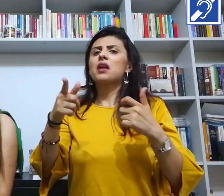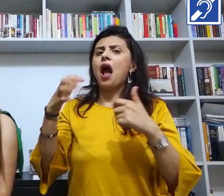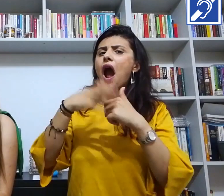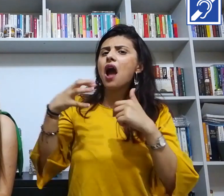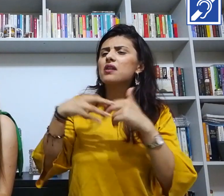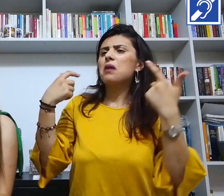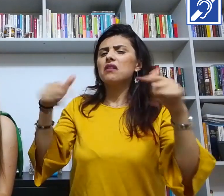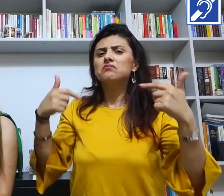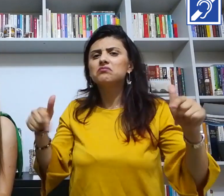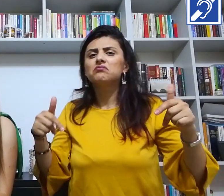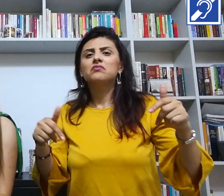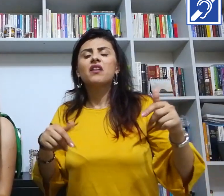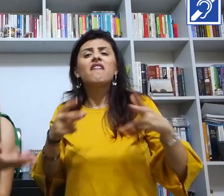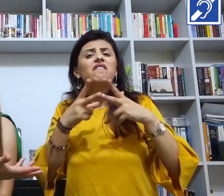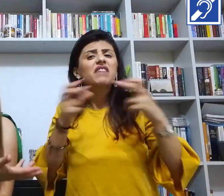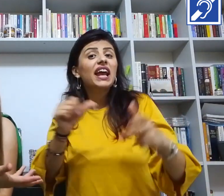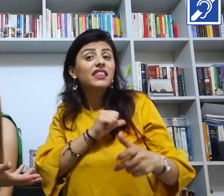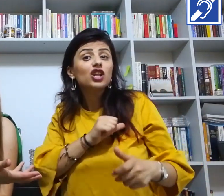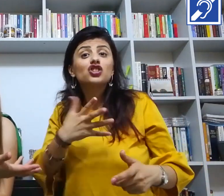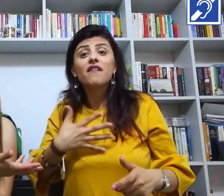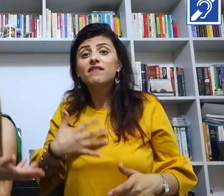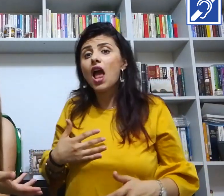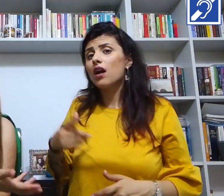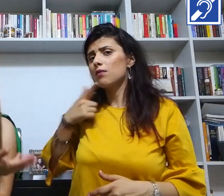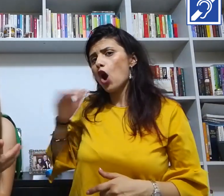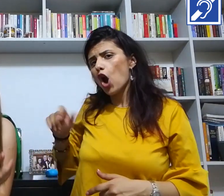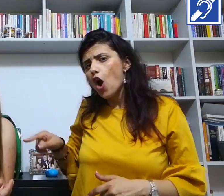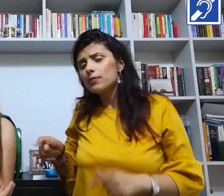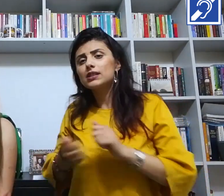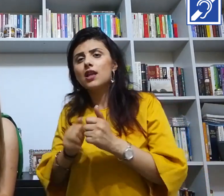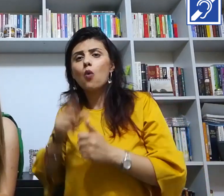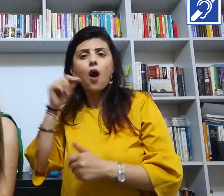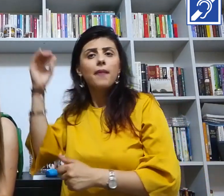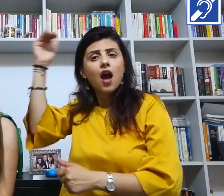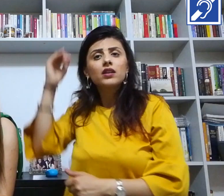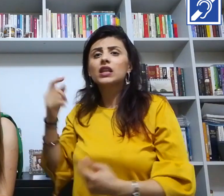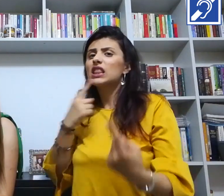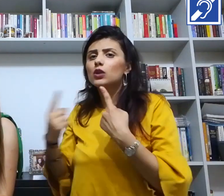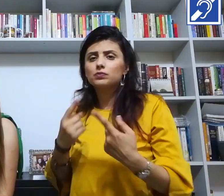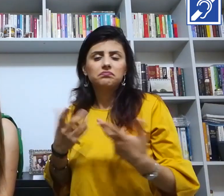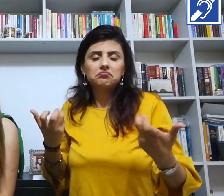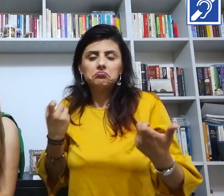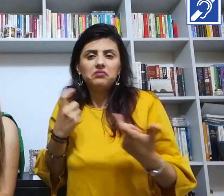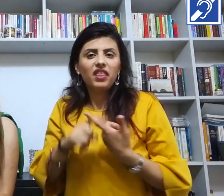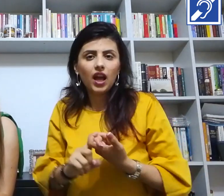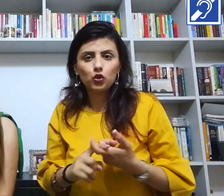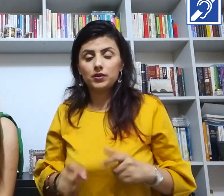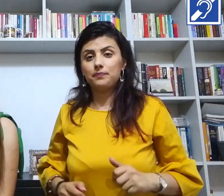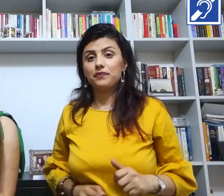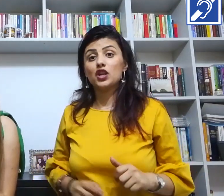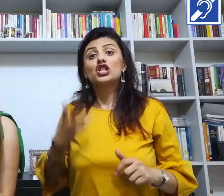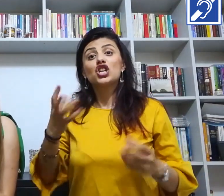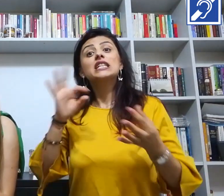fie interesat de ceea ce vrea și alt copil sau alt adult să discute. Ce